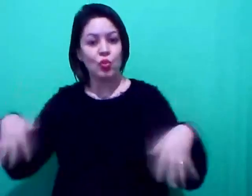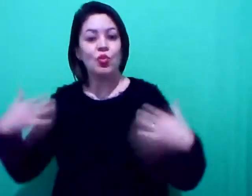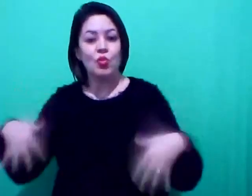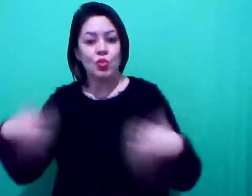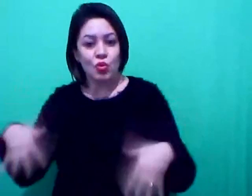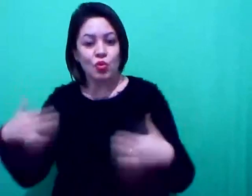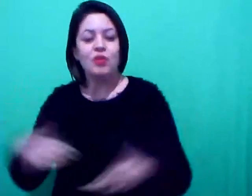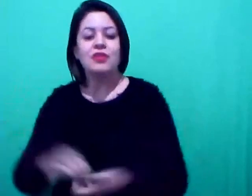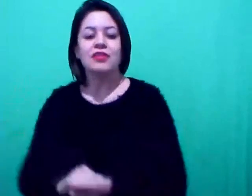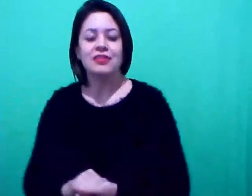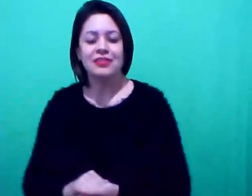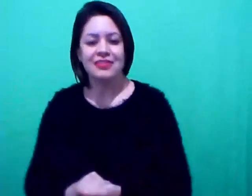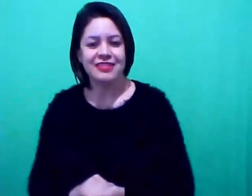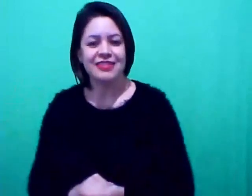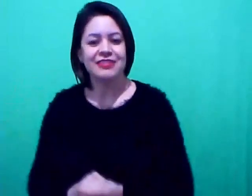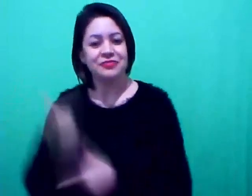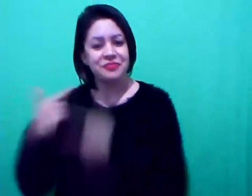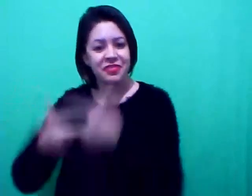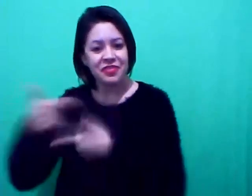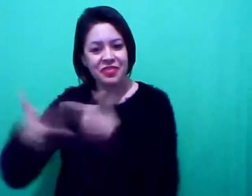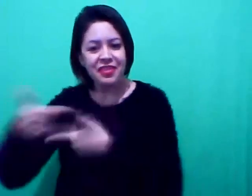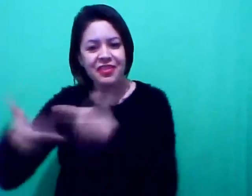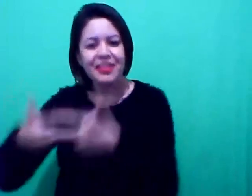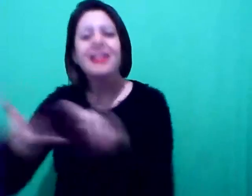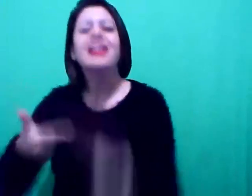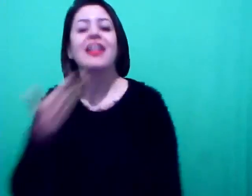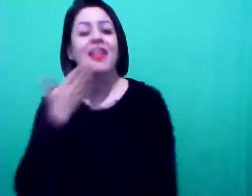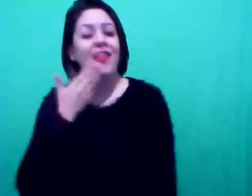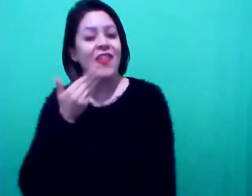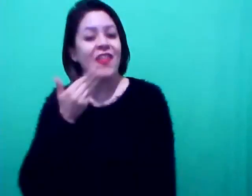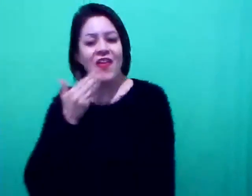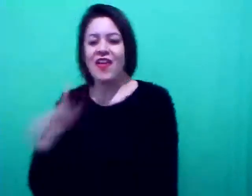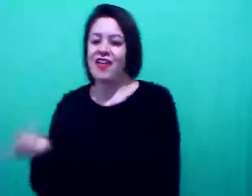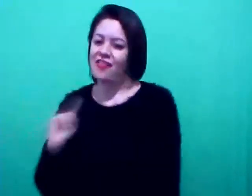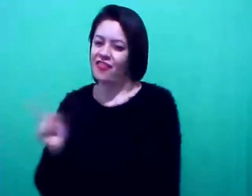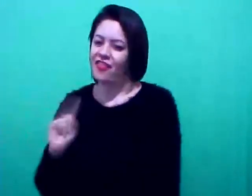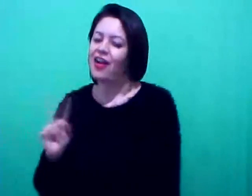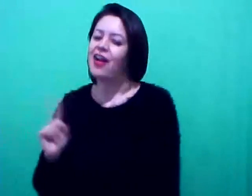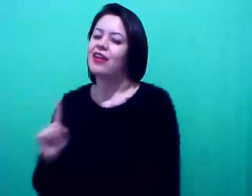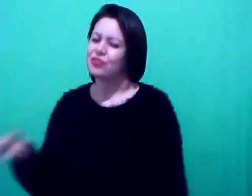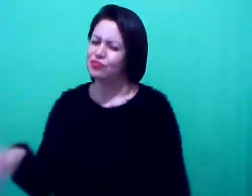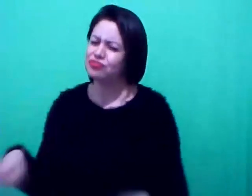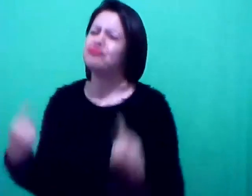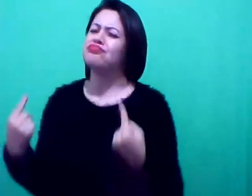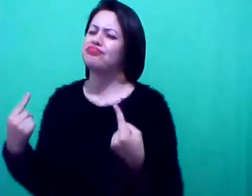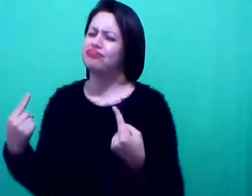Né, a gente percebe que, né, temos intérpretes muito bons na rede estadual de ensino, né, que conseguem ter